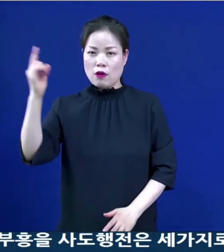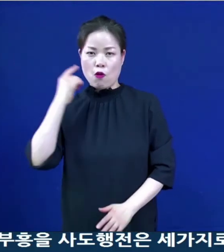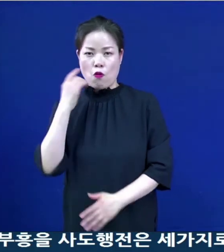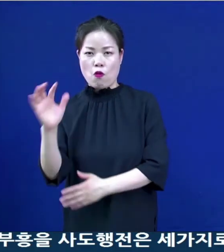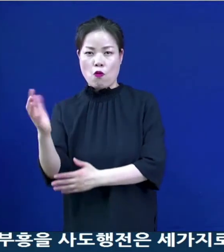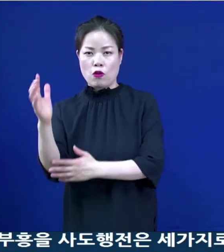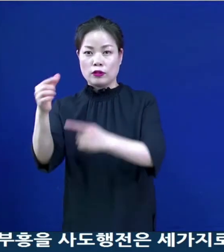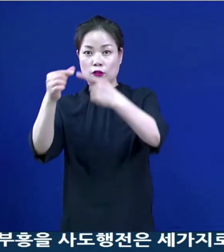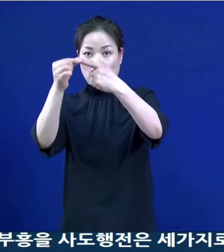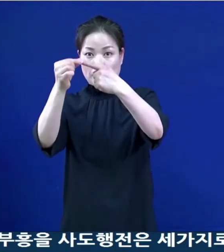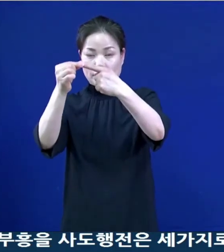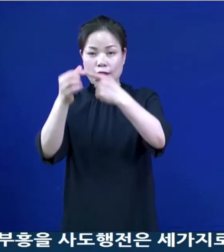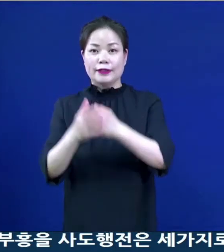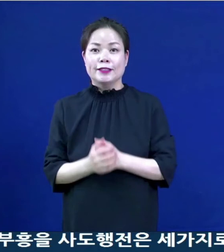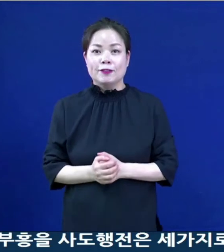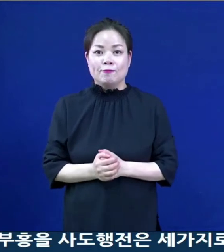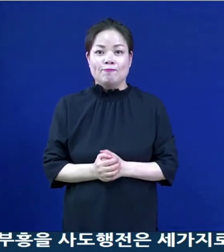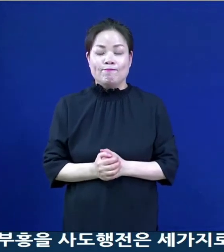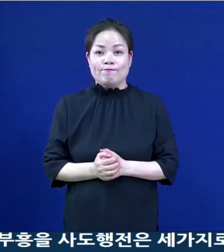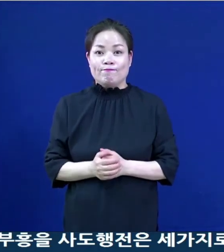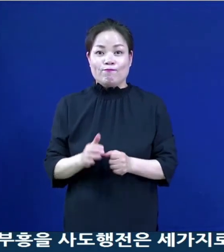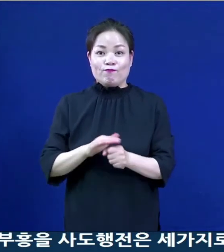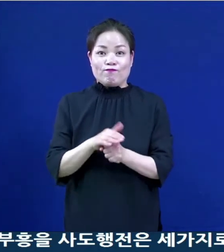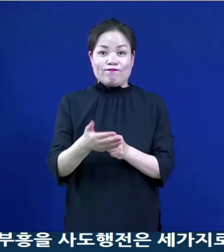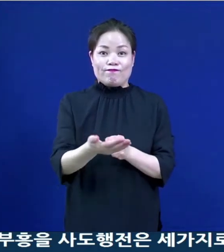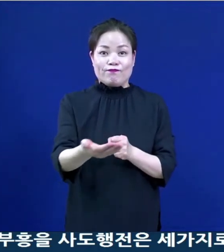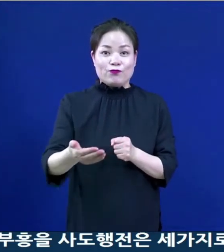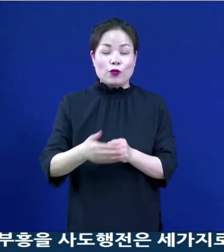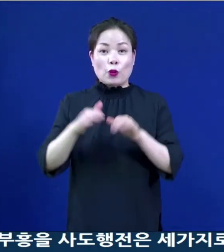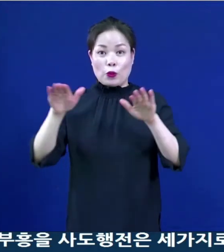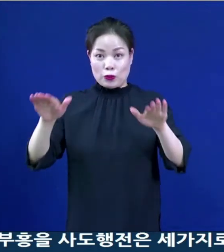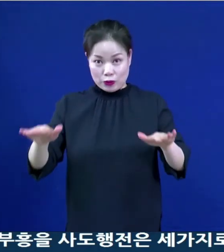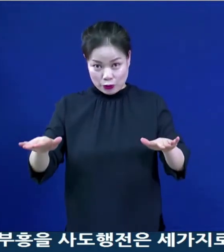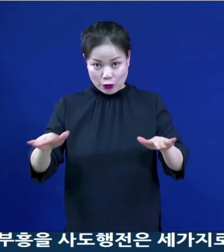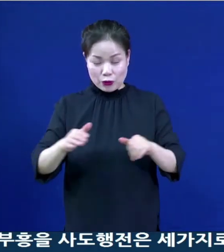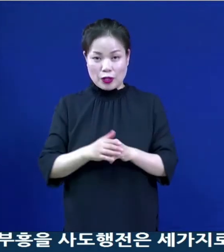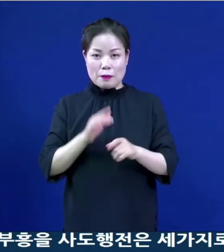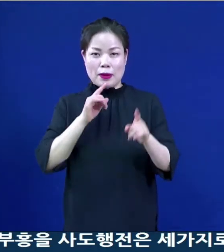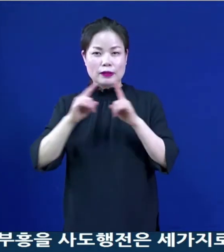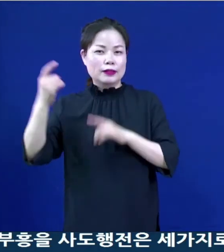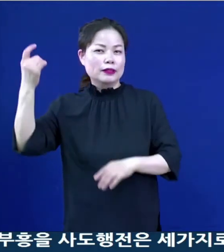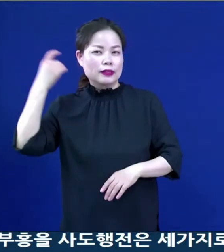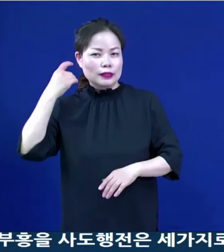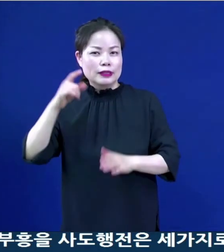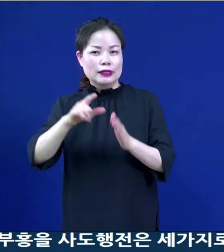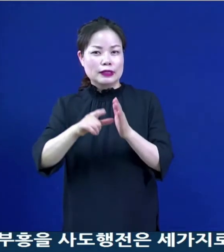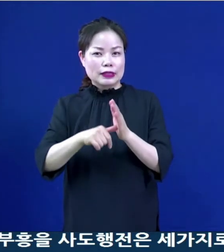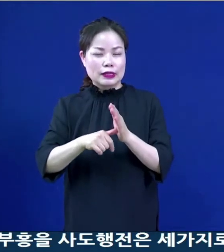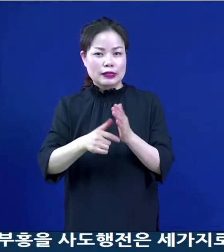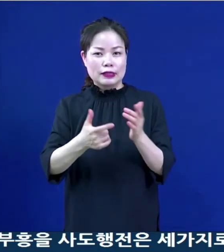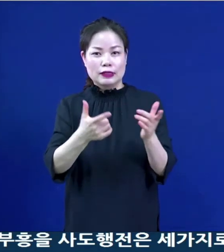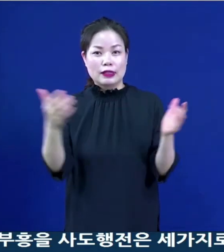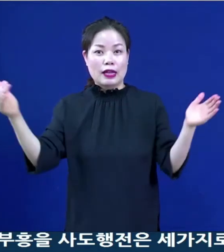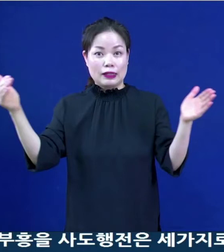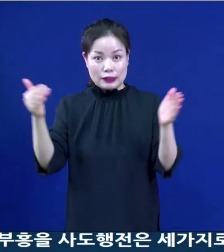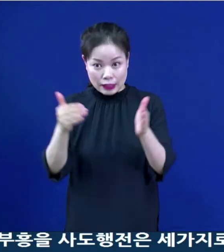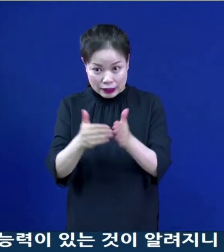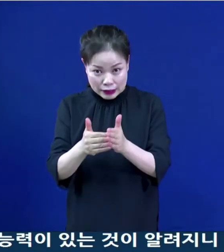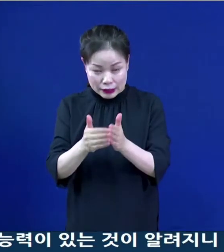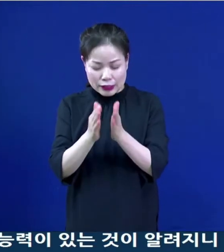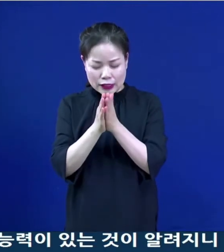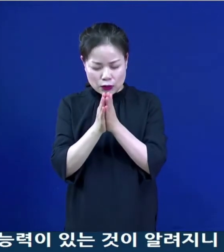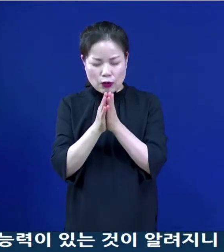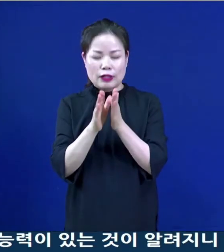번째 요소입니다. 사랑하는 여러분, 오늘도 이 말씀 듣는 시간 이제 다 끝나갑니다. 이제